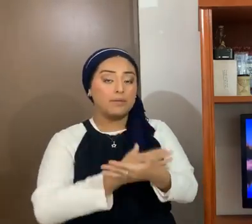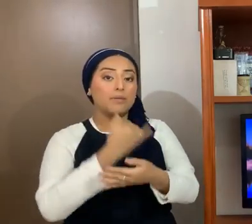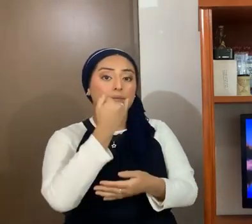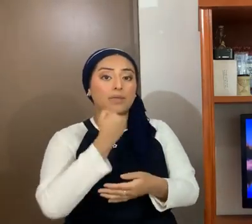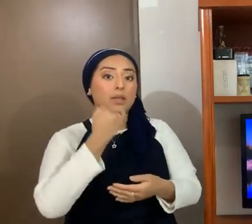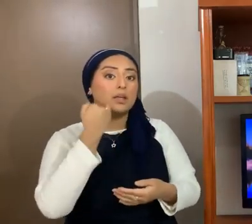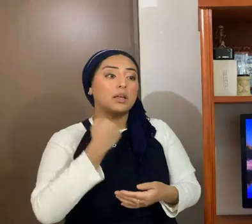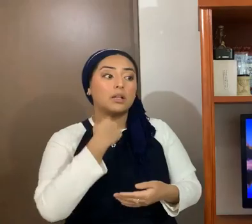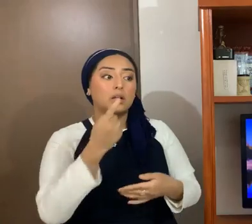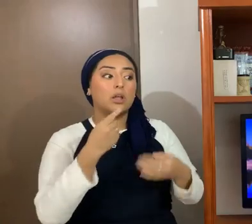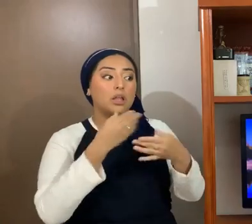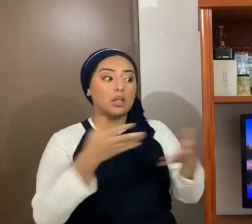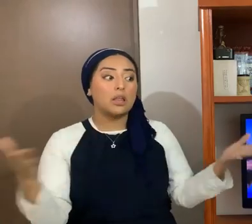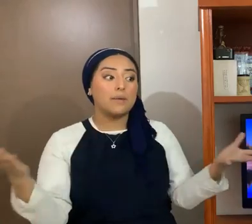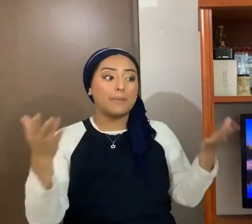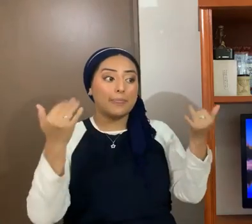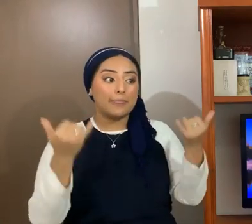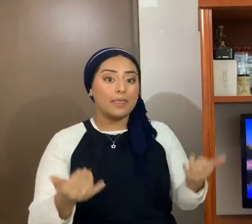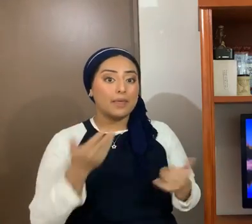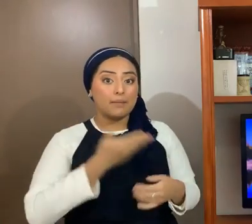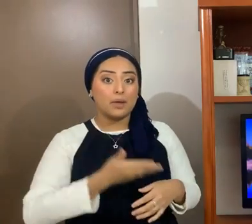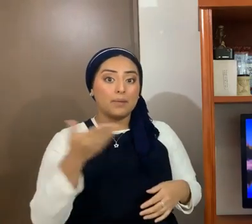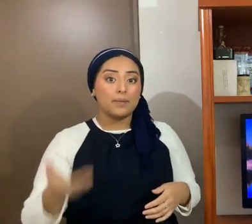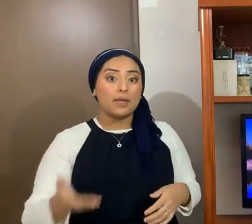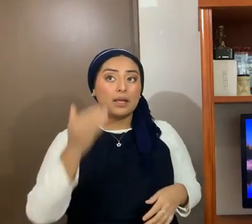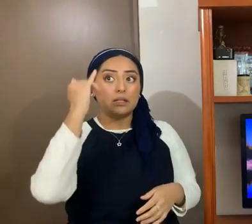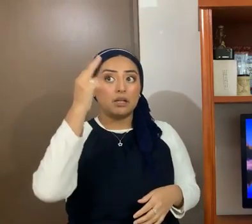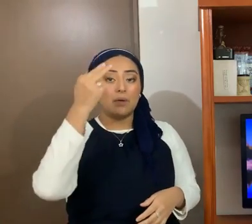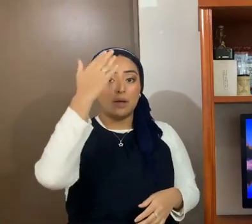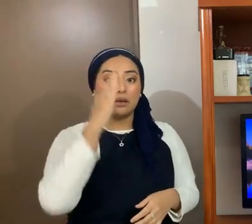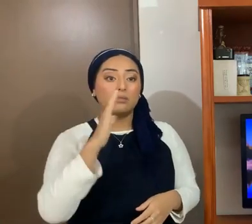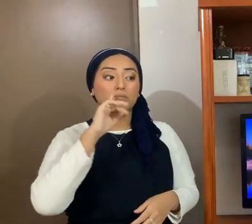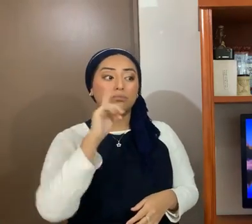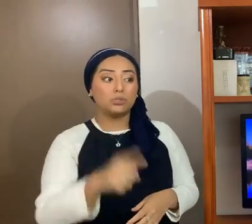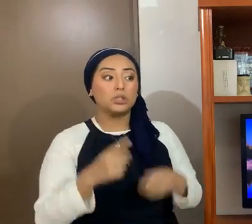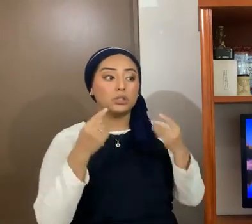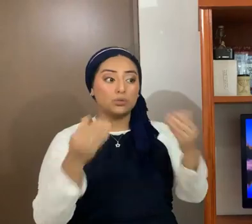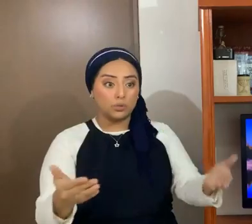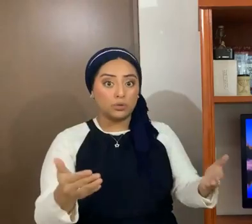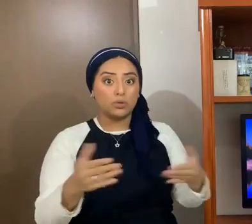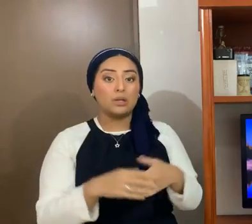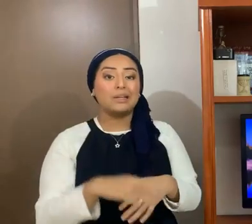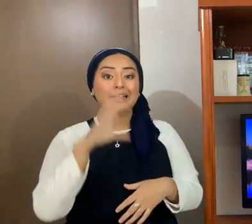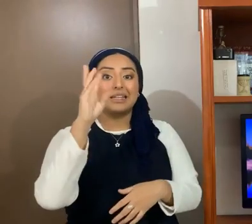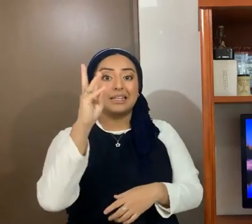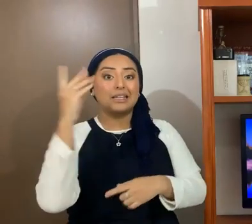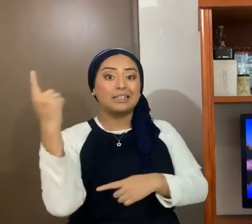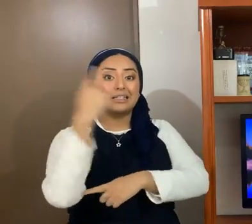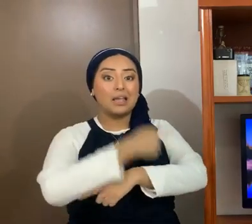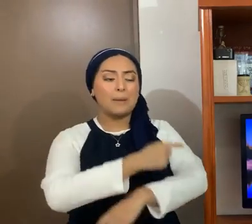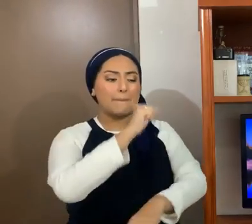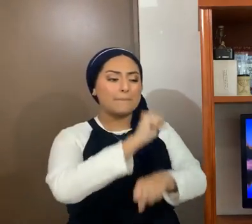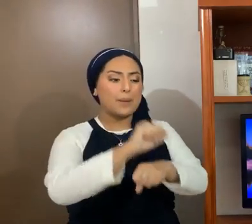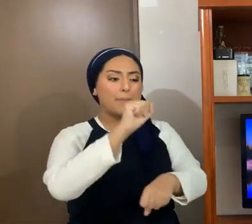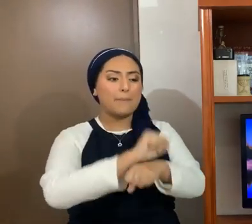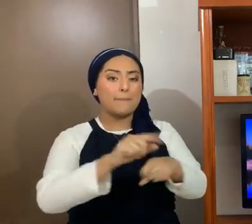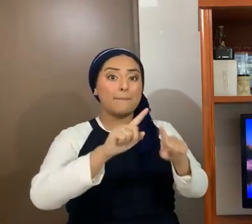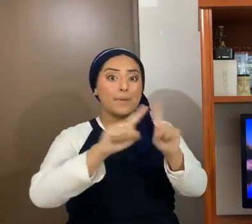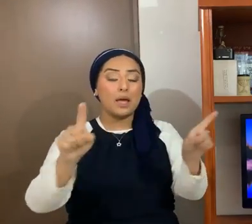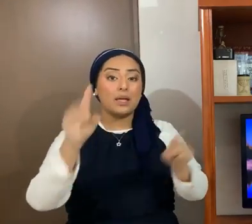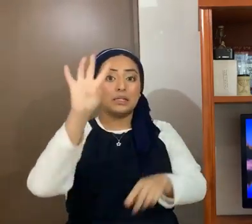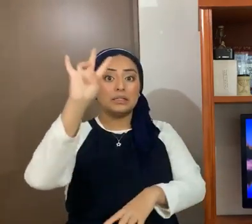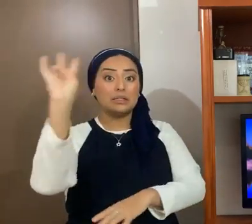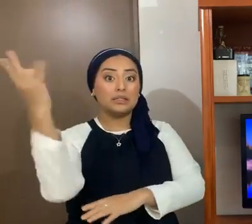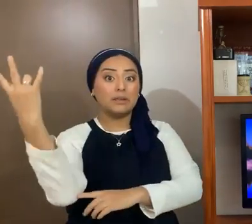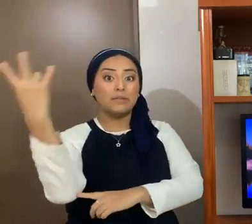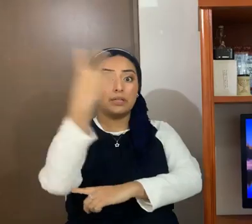Israel y les dijo: estas son las cosas que Yahweh ha mandado que sean hechas. 6 días se trabajará, mas el